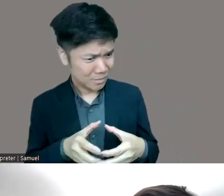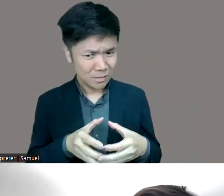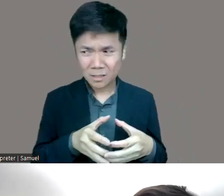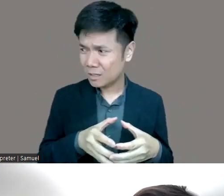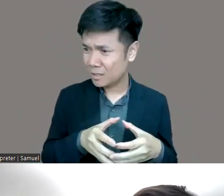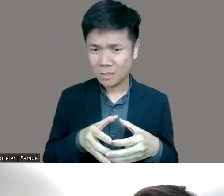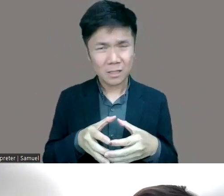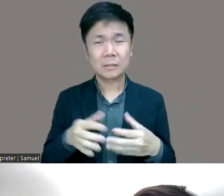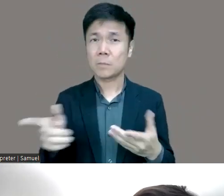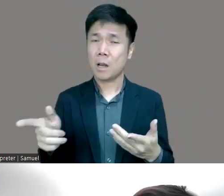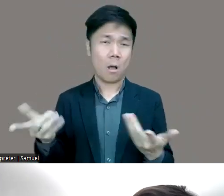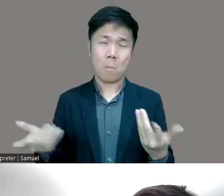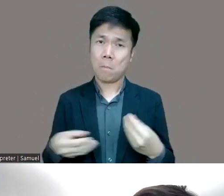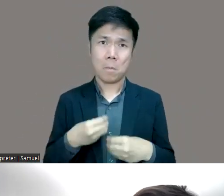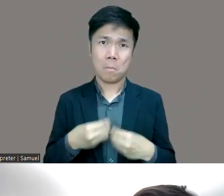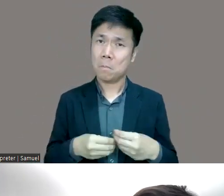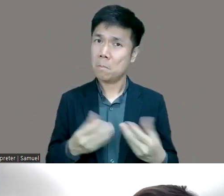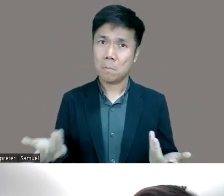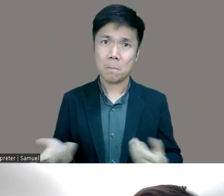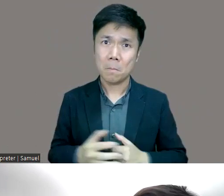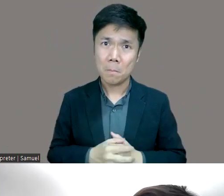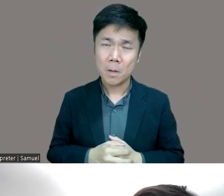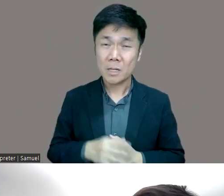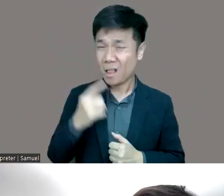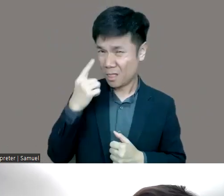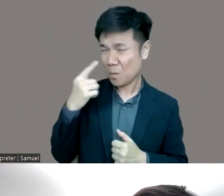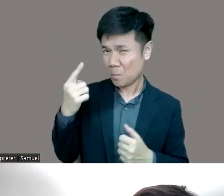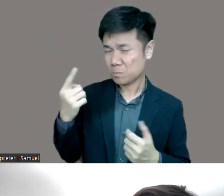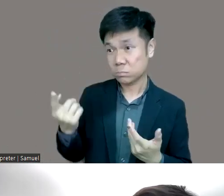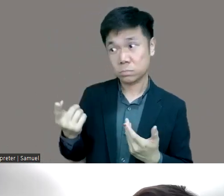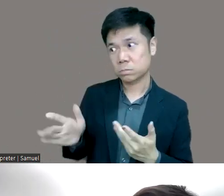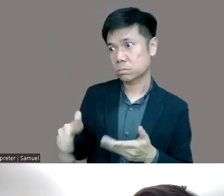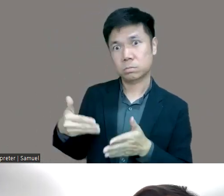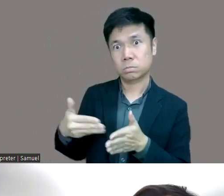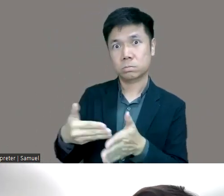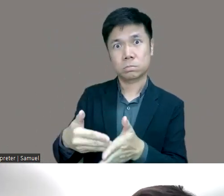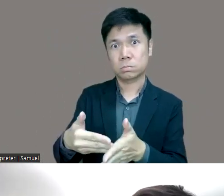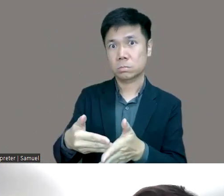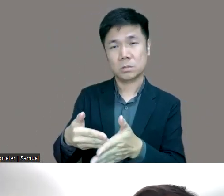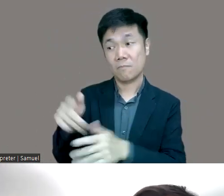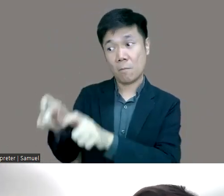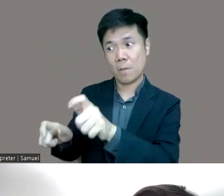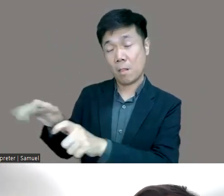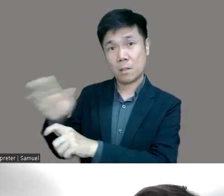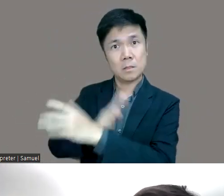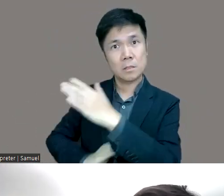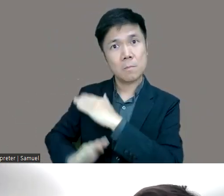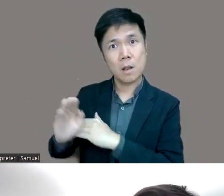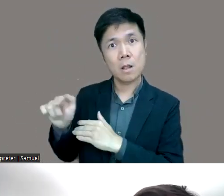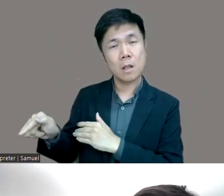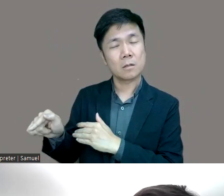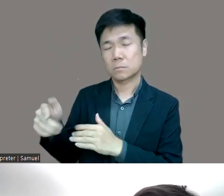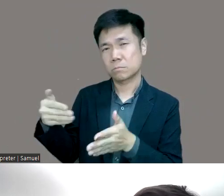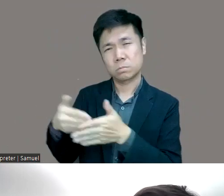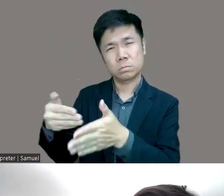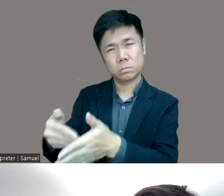Elles dépendent des autres en raison de la crise. Donc, c'est un grand défi.